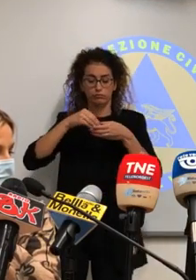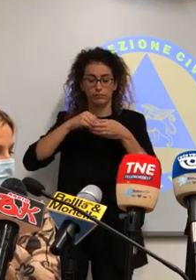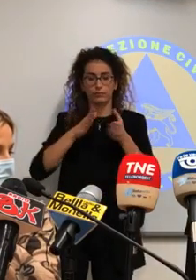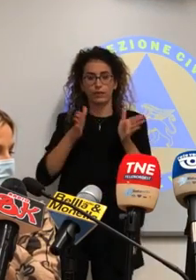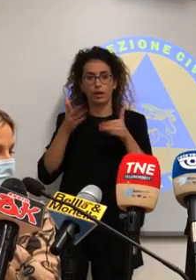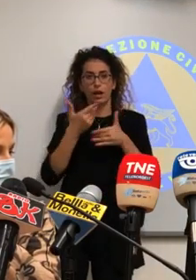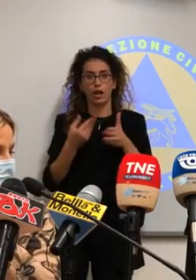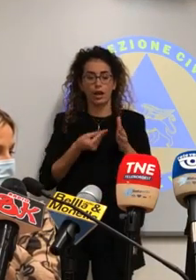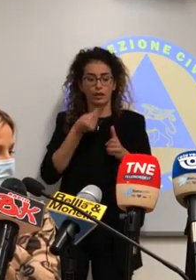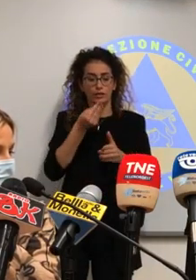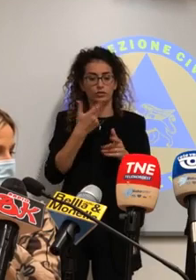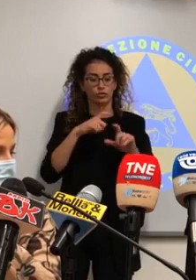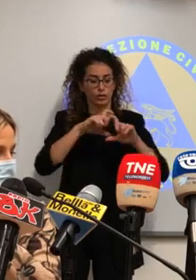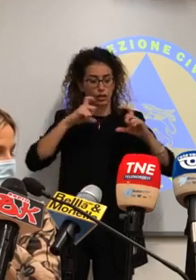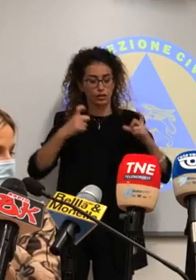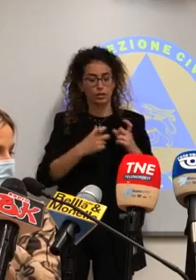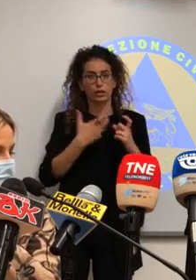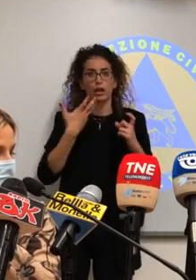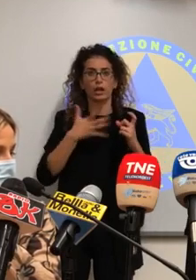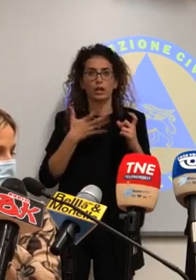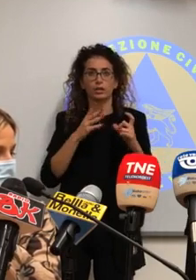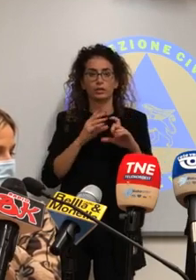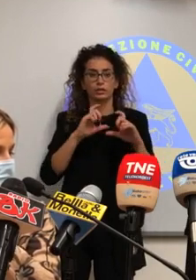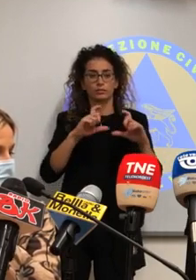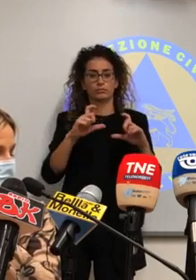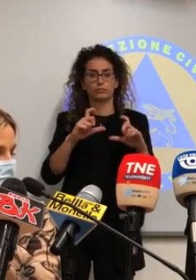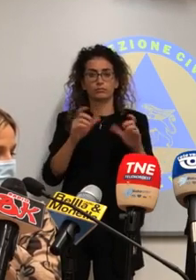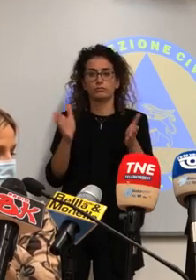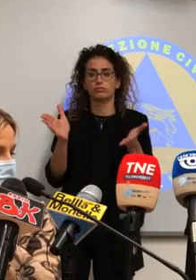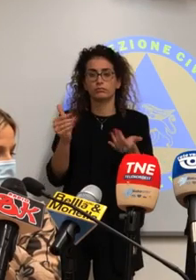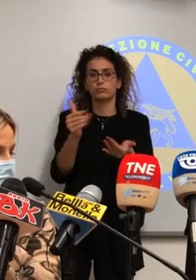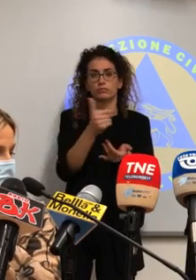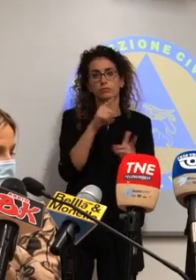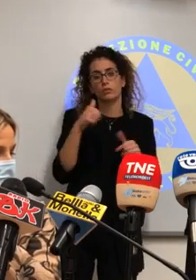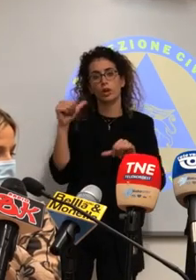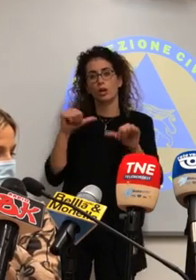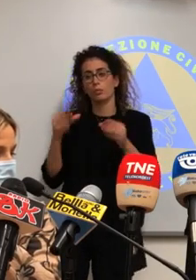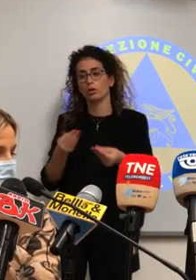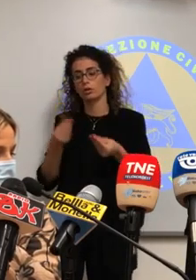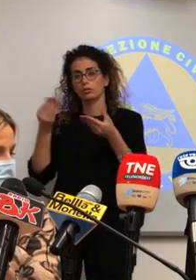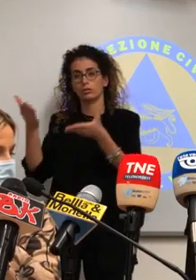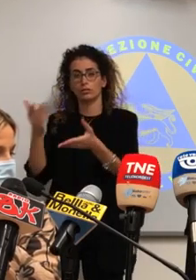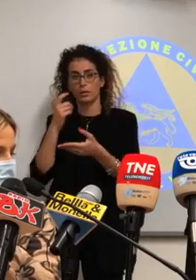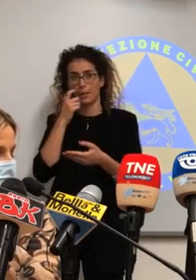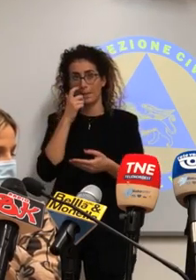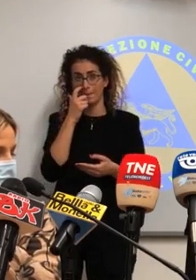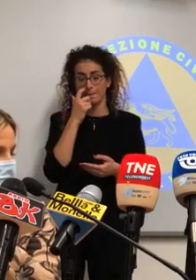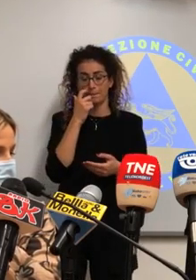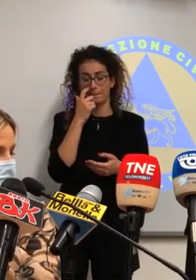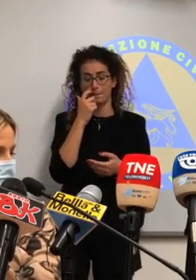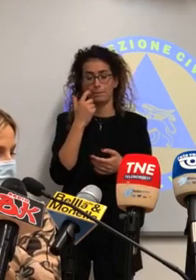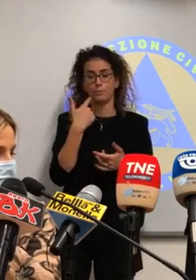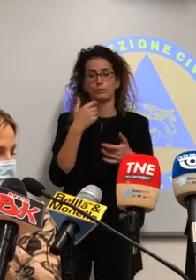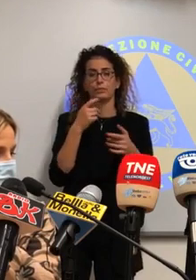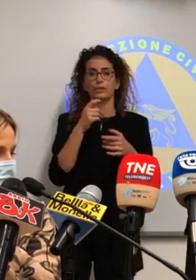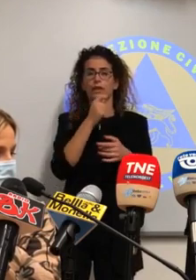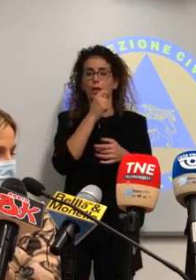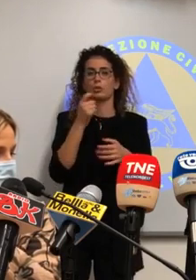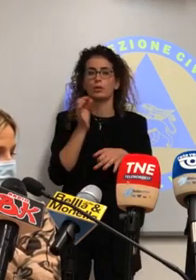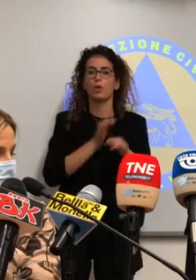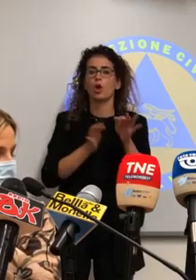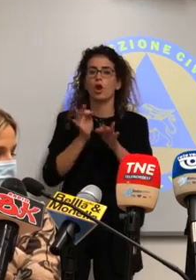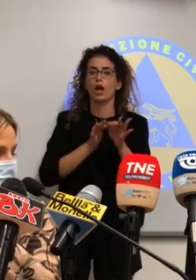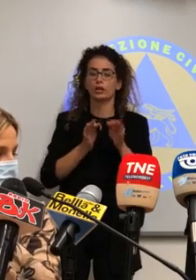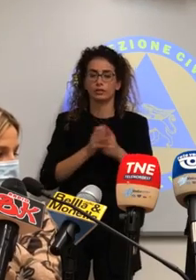classe, hanno già l'etichetta e praticamente vengono raccolte e poi portate in laboratorio, è un tampone di tipo molecolare. Di questi